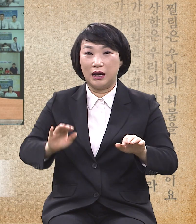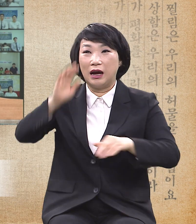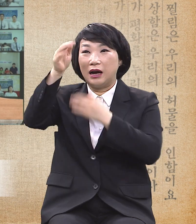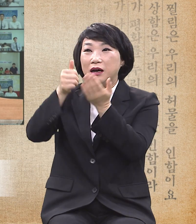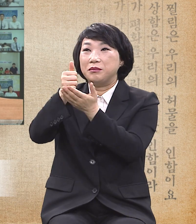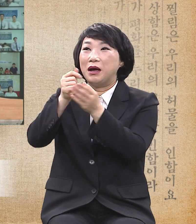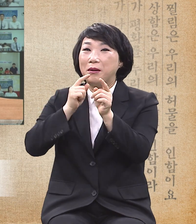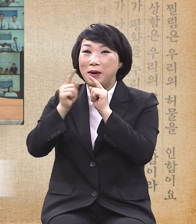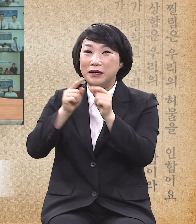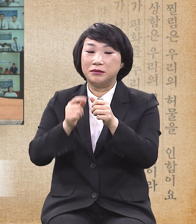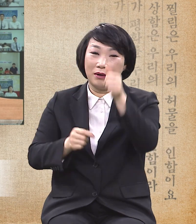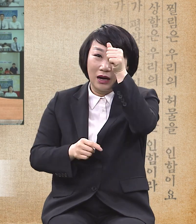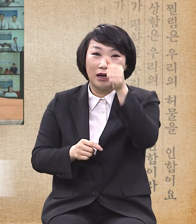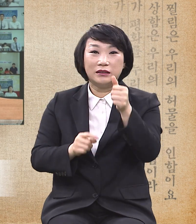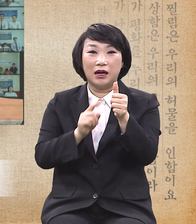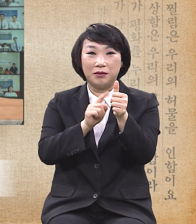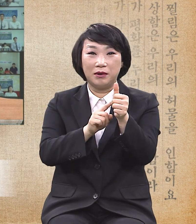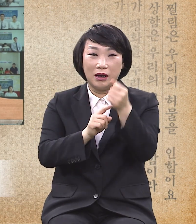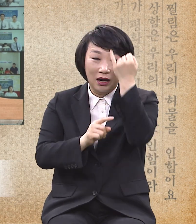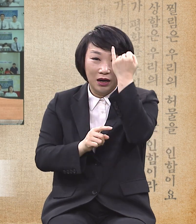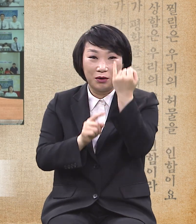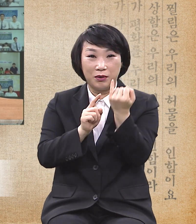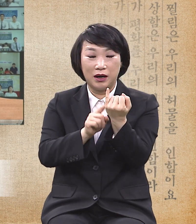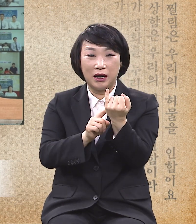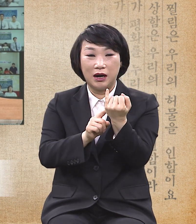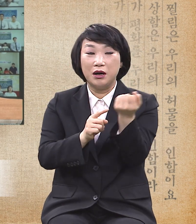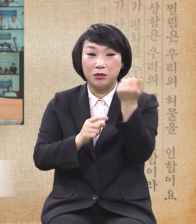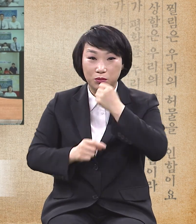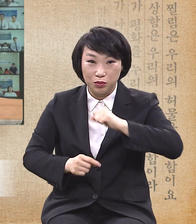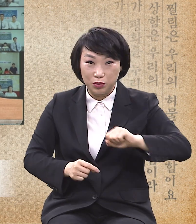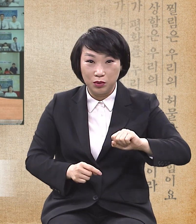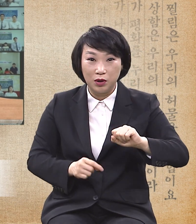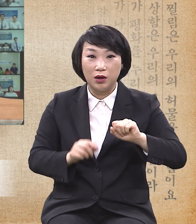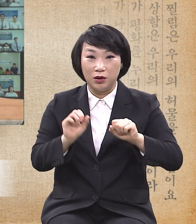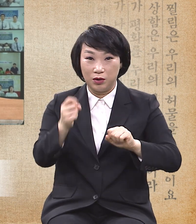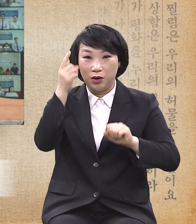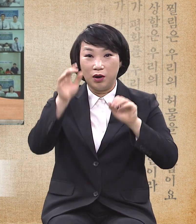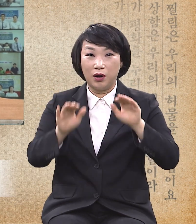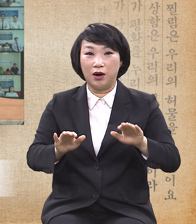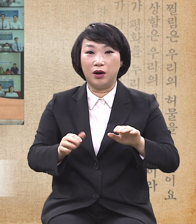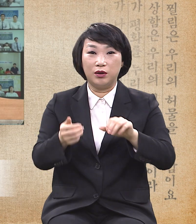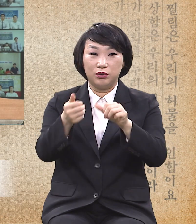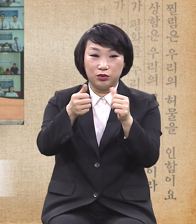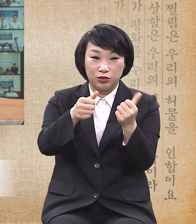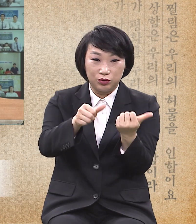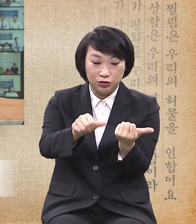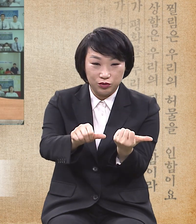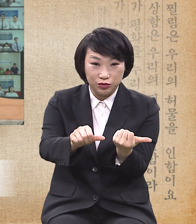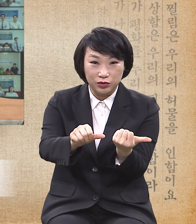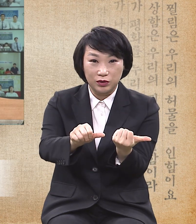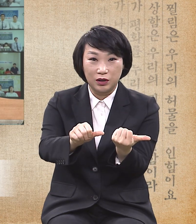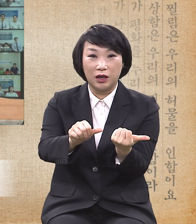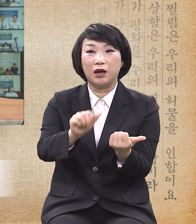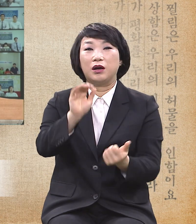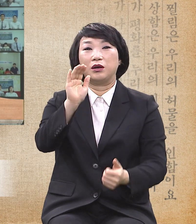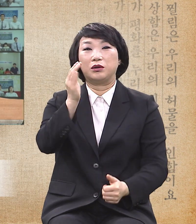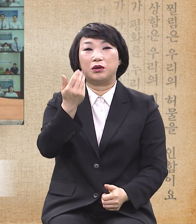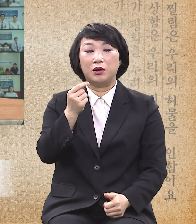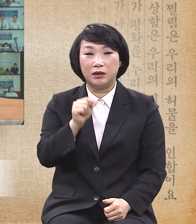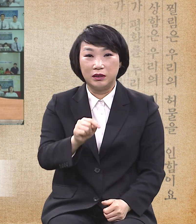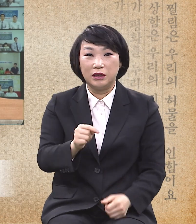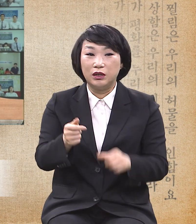하나님 말씀을 아담과 하와가 불순종함으로 정령 죽게